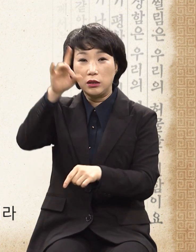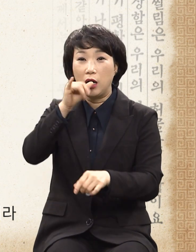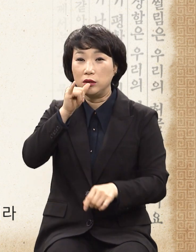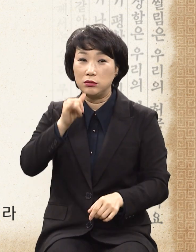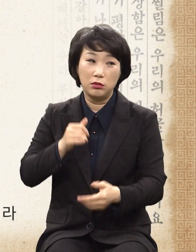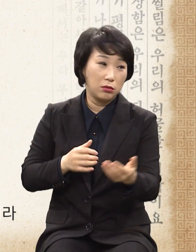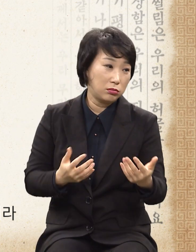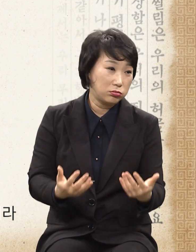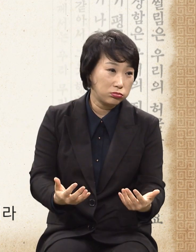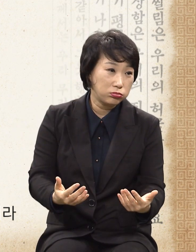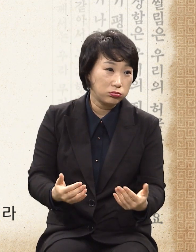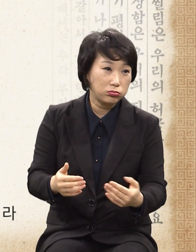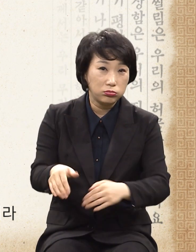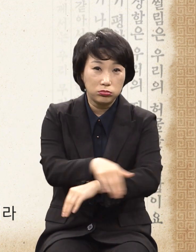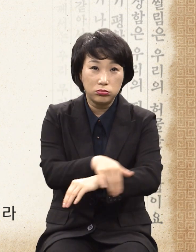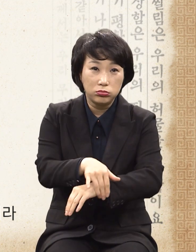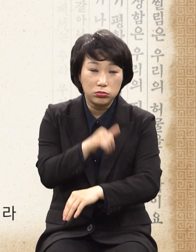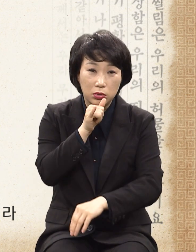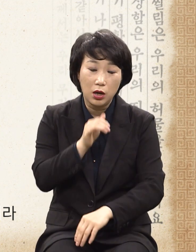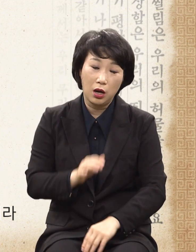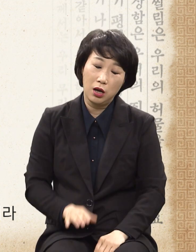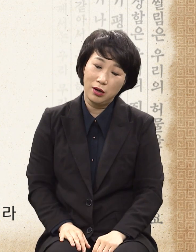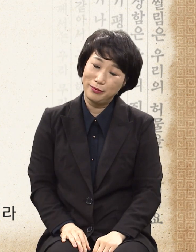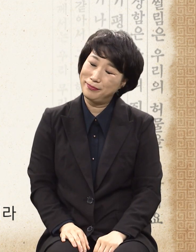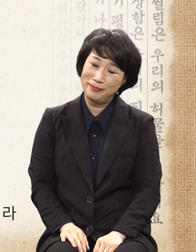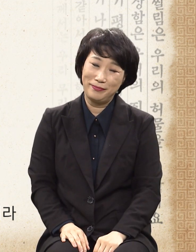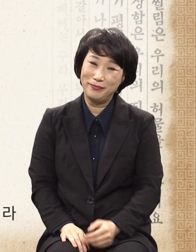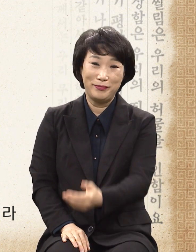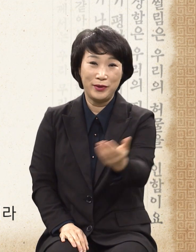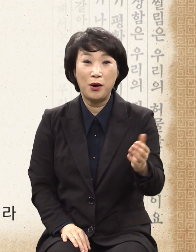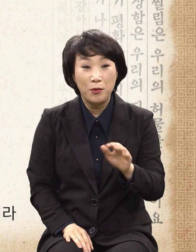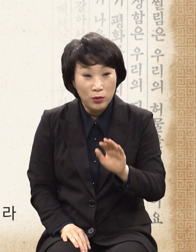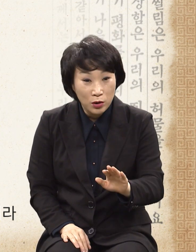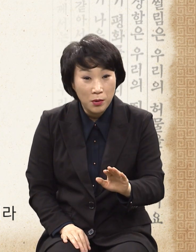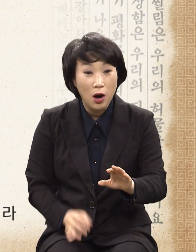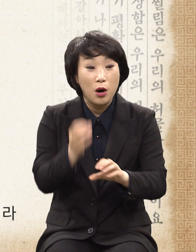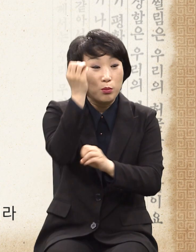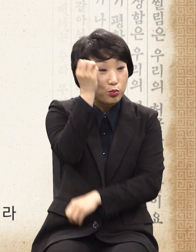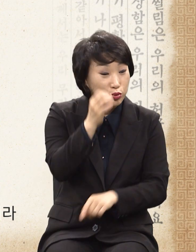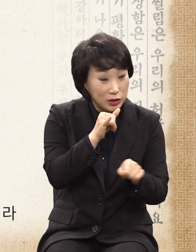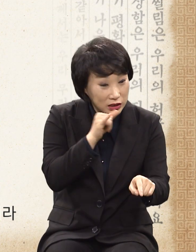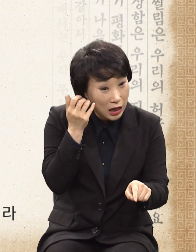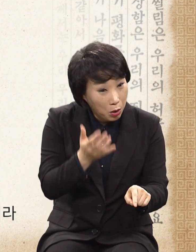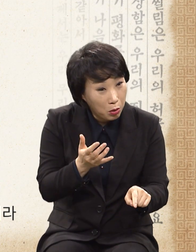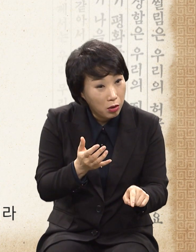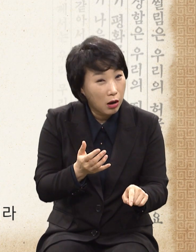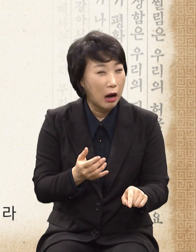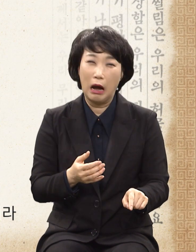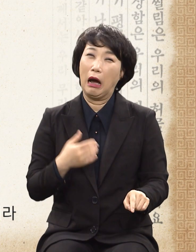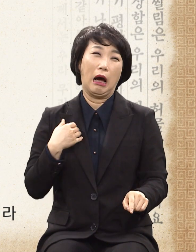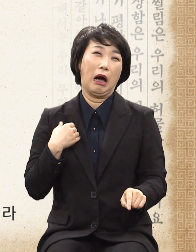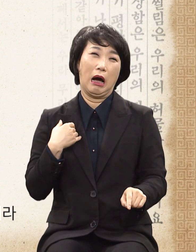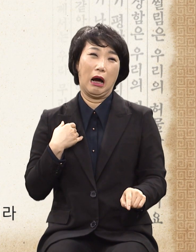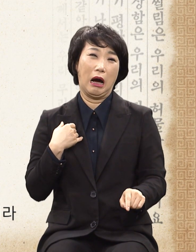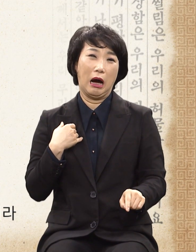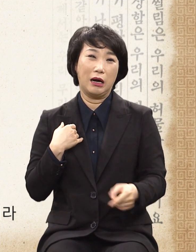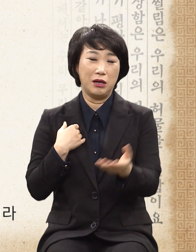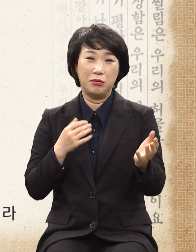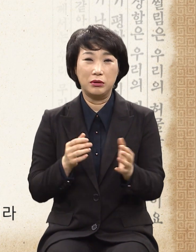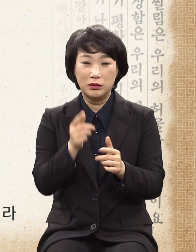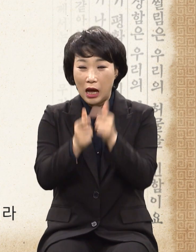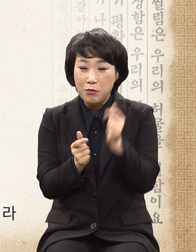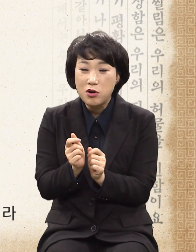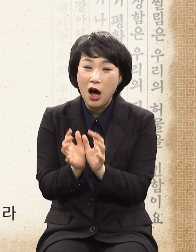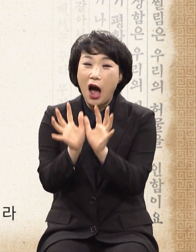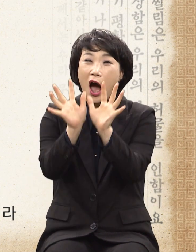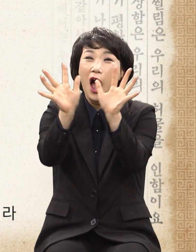응? 잘 들어. 응? 그럼 뿌리는 있는지 모르겠습니다. 이 가지 저 가지